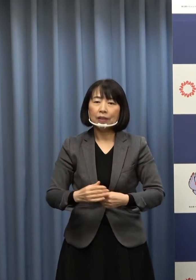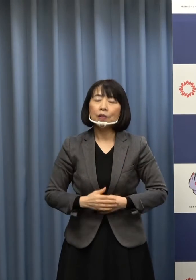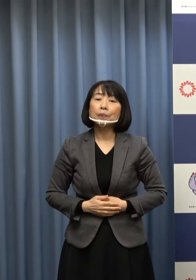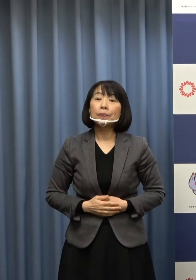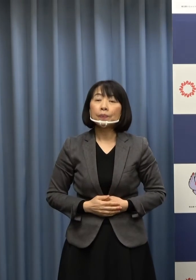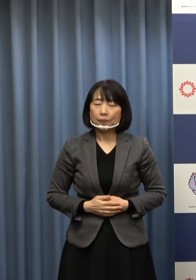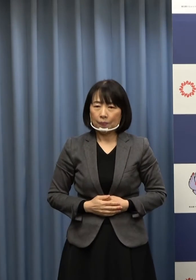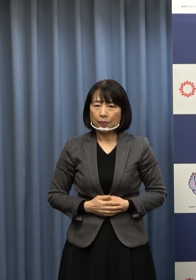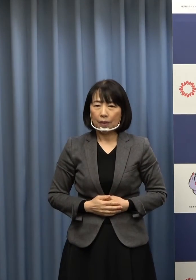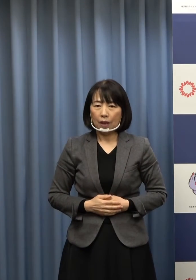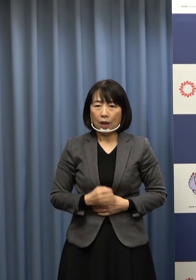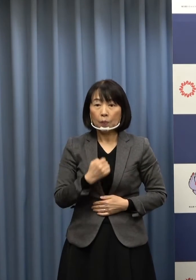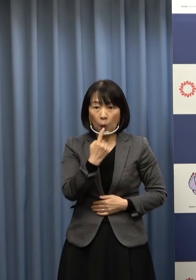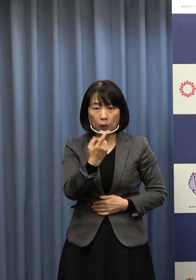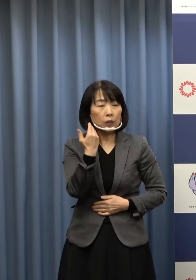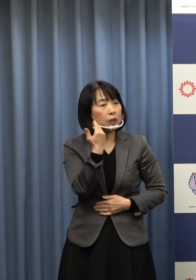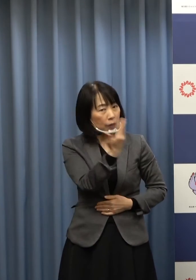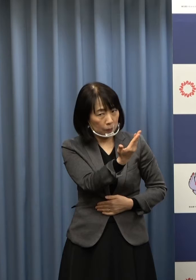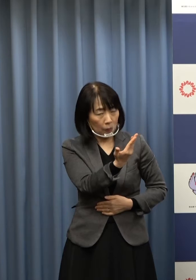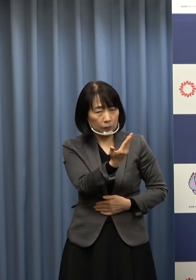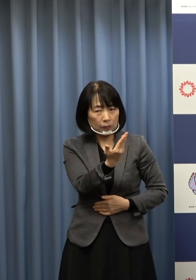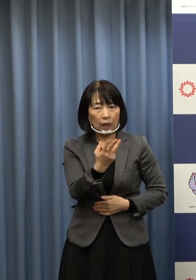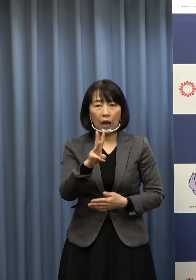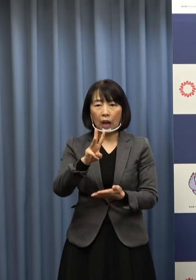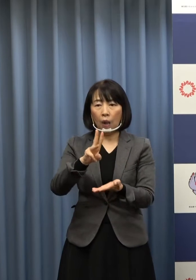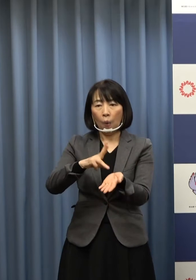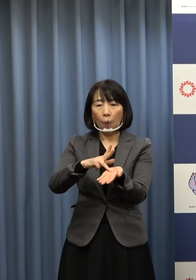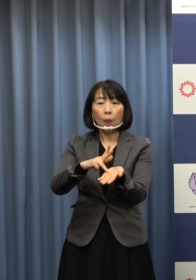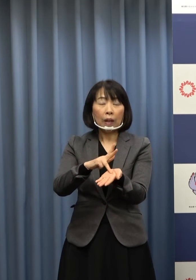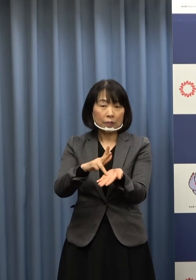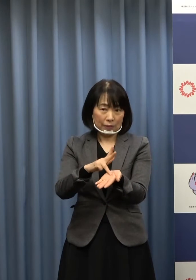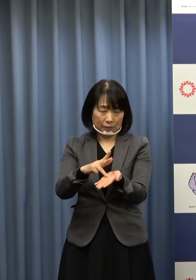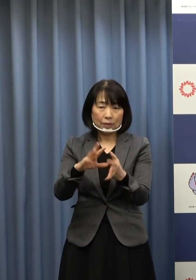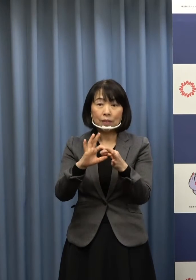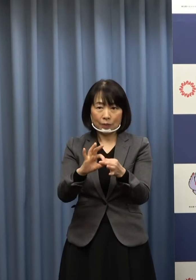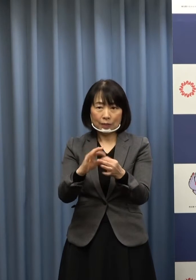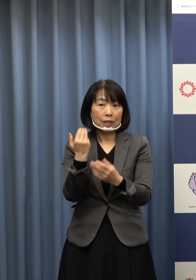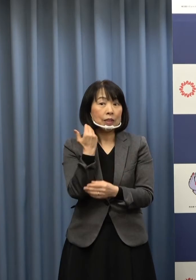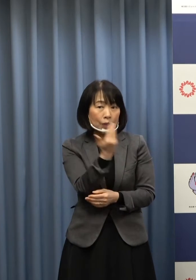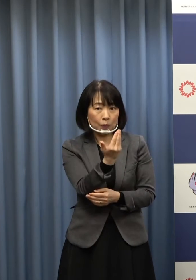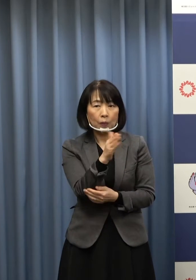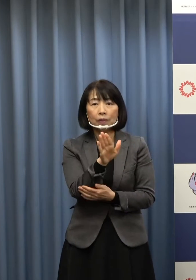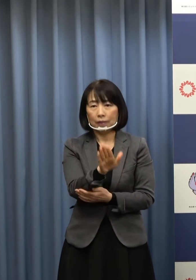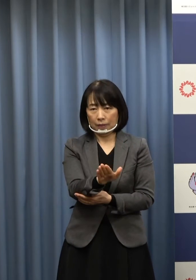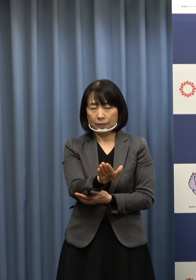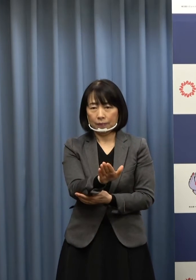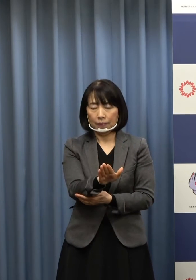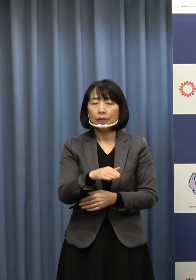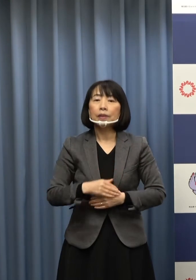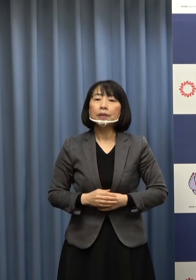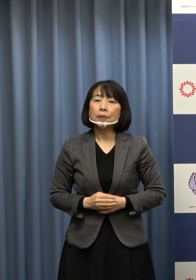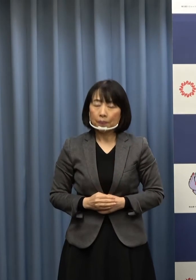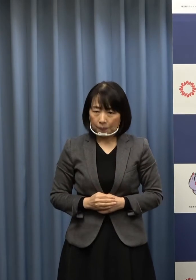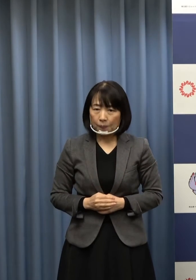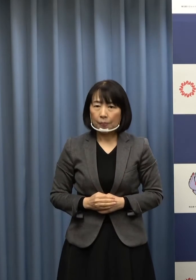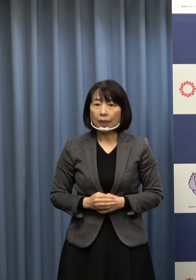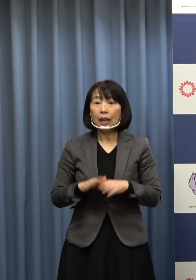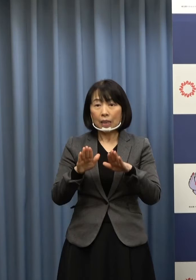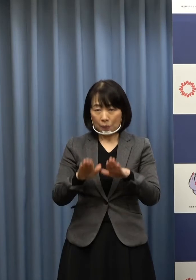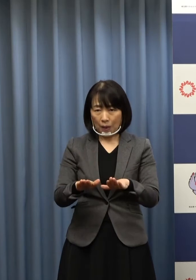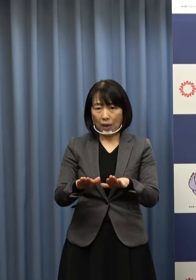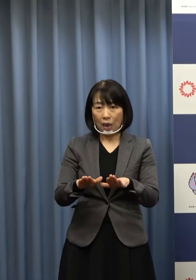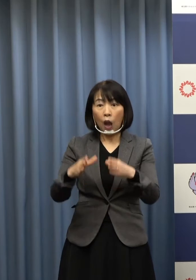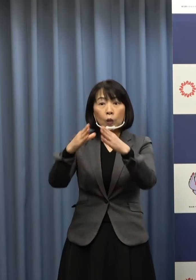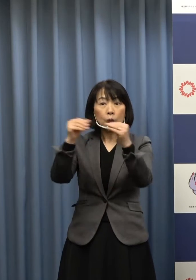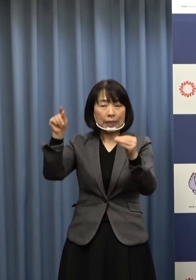後にワクチンに関してなんですけれども、今その前回配分量が示され